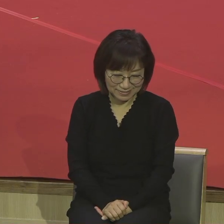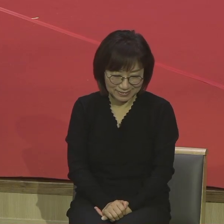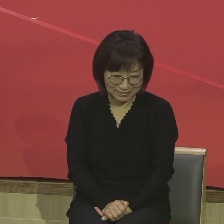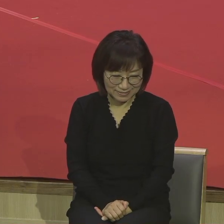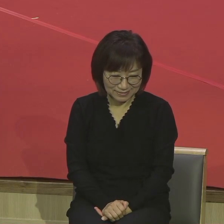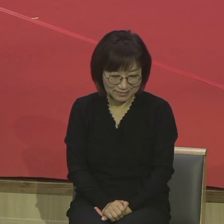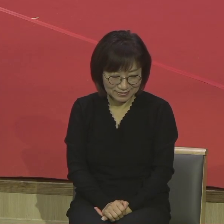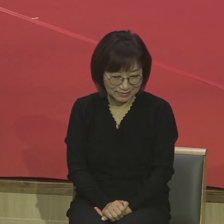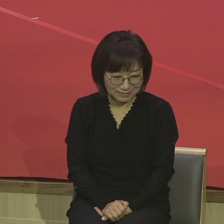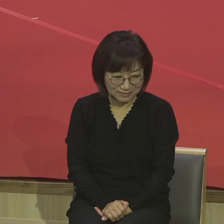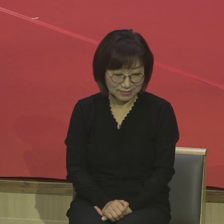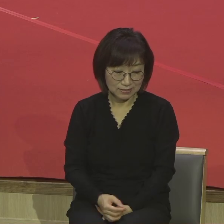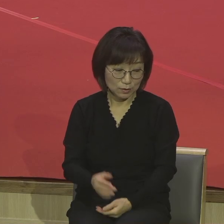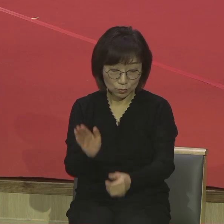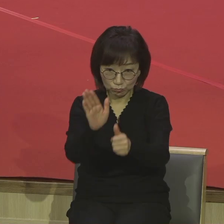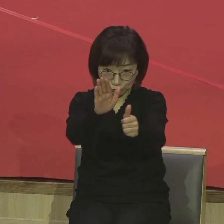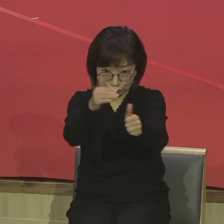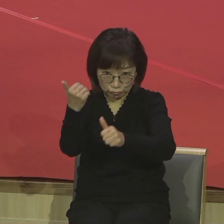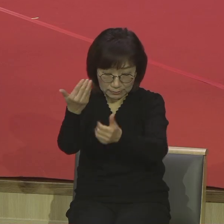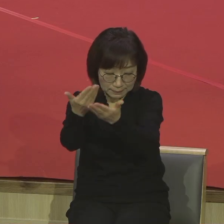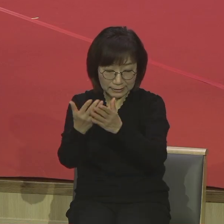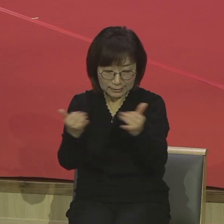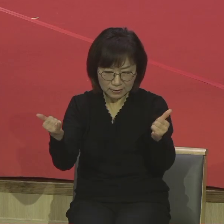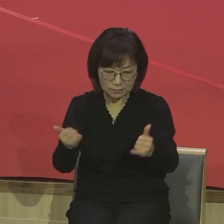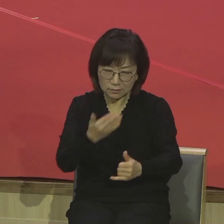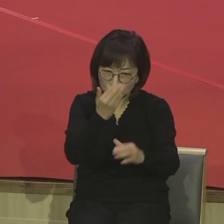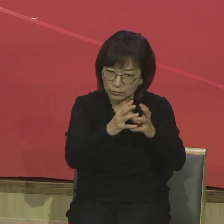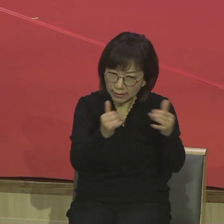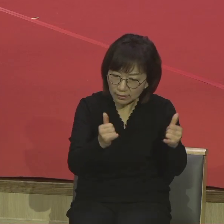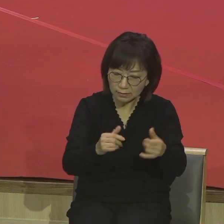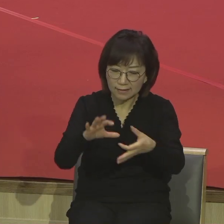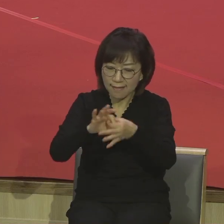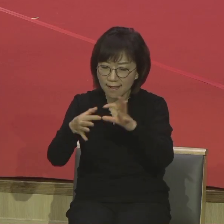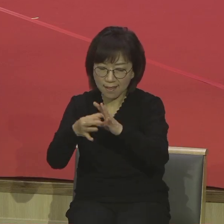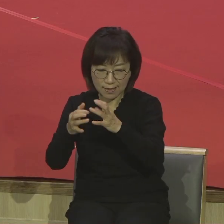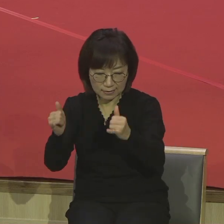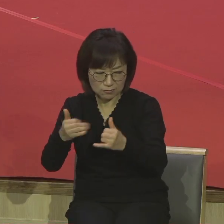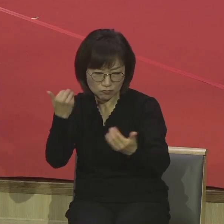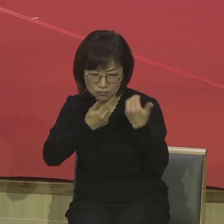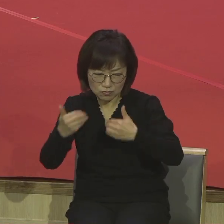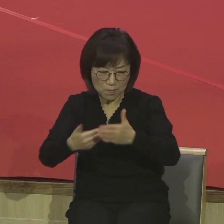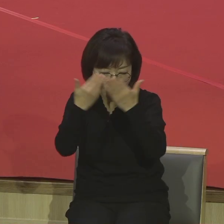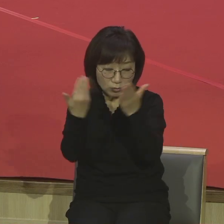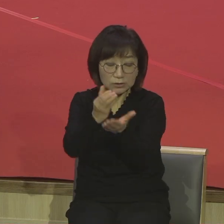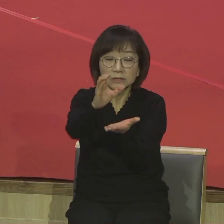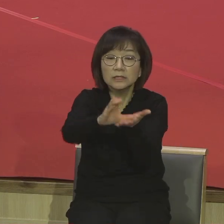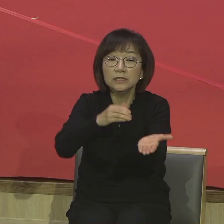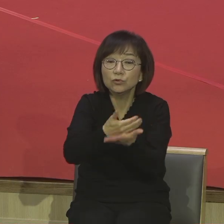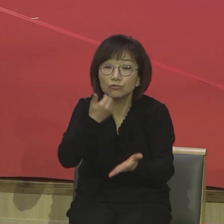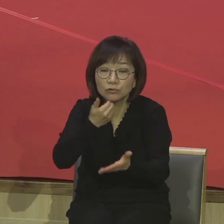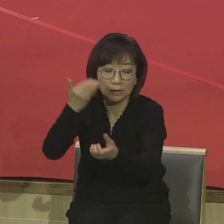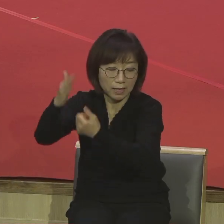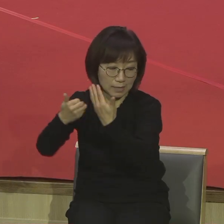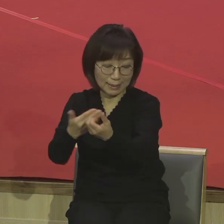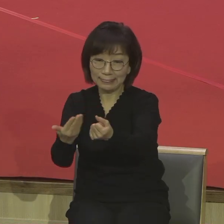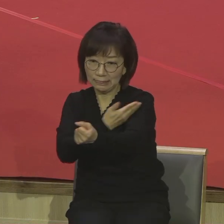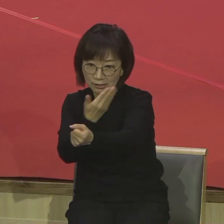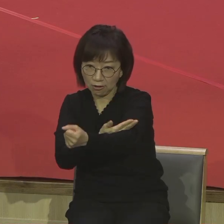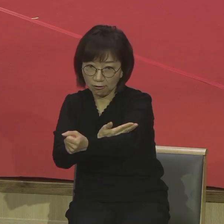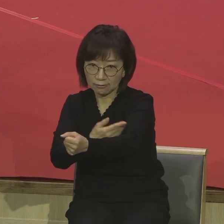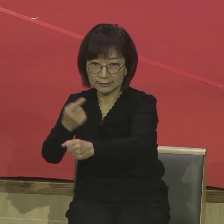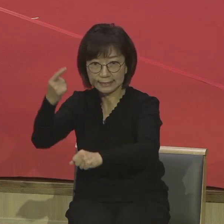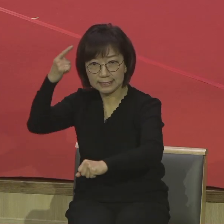오직 부르심을 받은 자들에게는 유대인이나 헬라인이나 그리스도는 하나님의 능력이요 하나님의